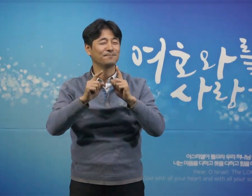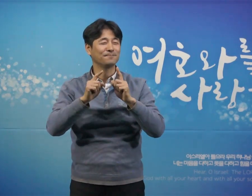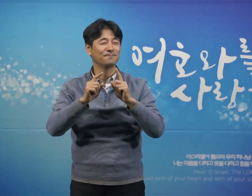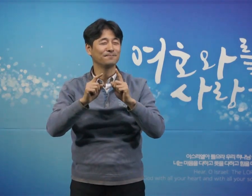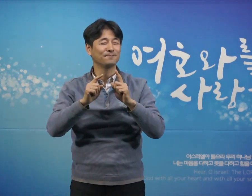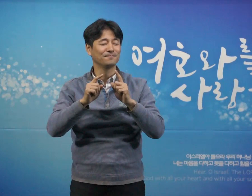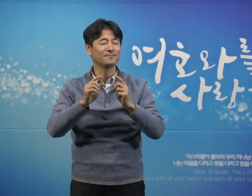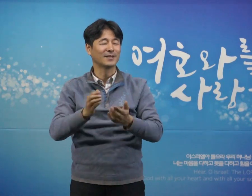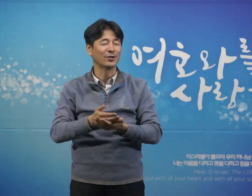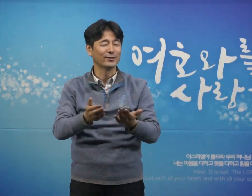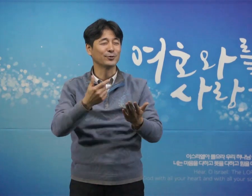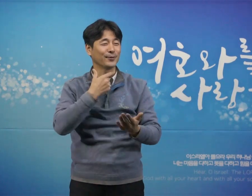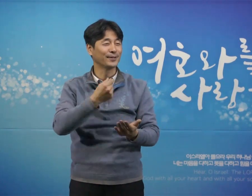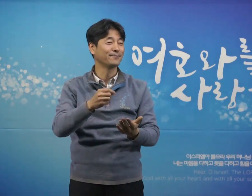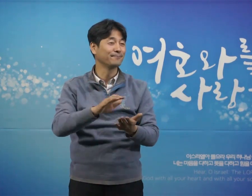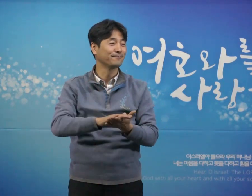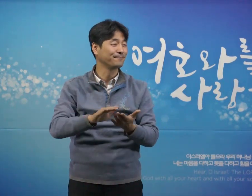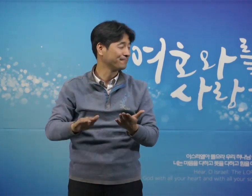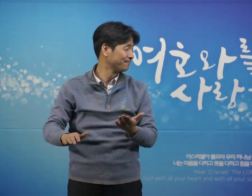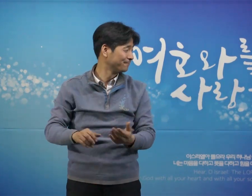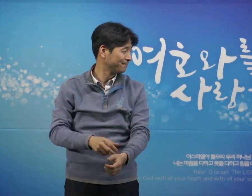오늘 주신 하나님의 말씀을 나누고자 합니다.